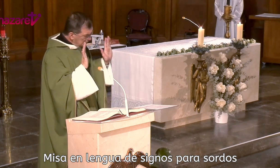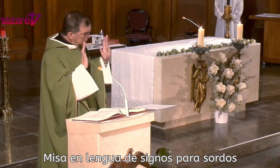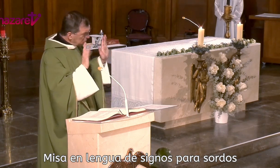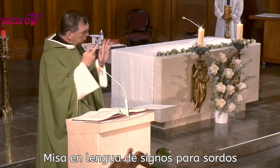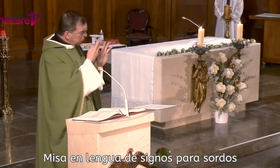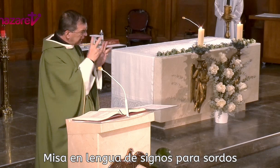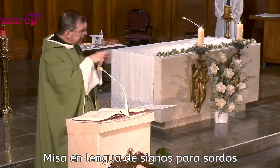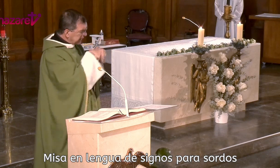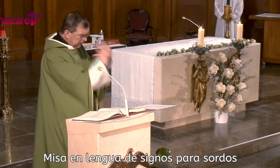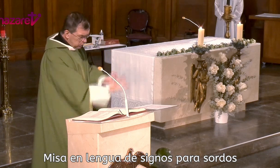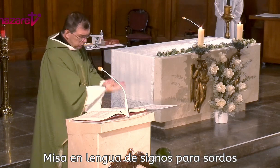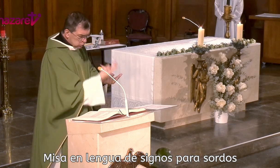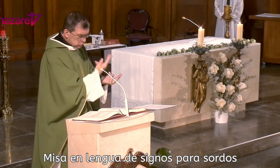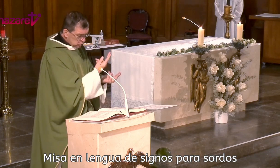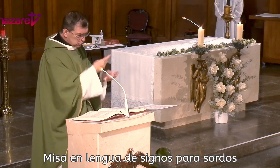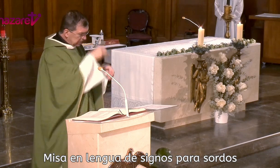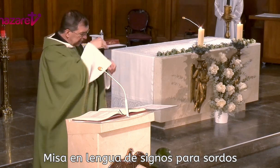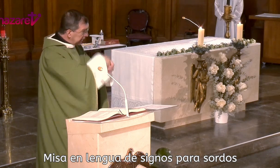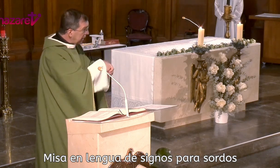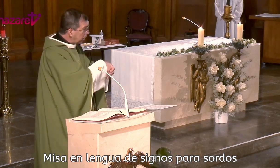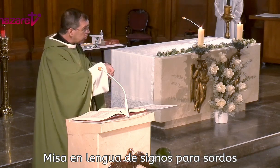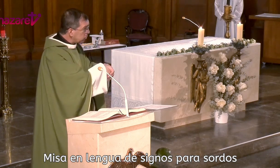¿No caerán los dos en el hoyo?